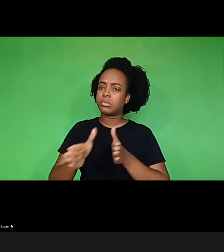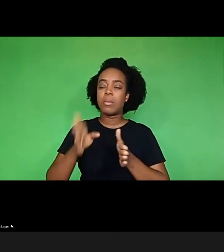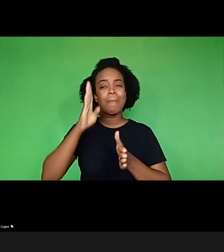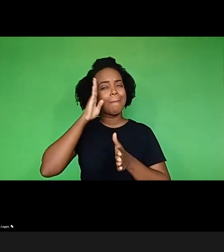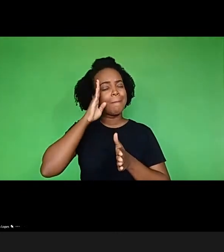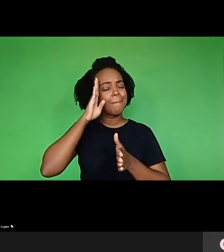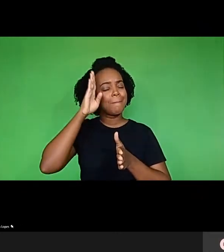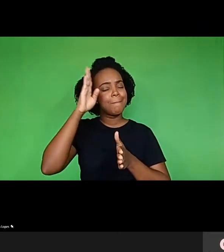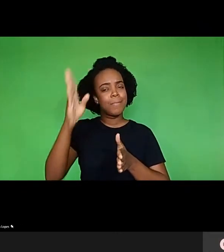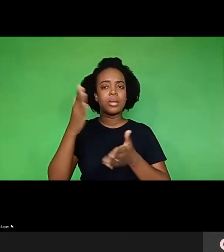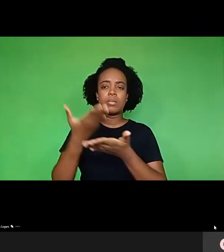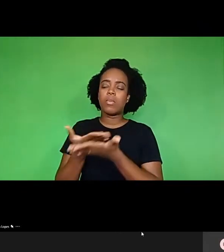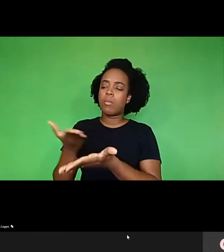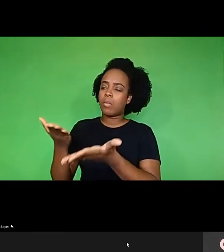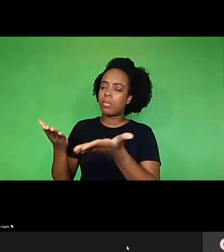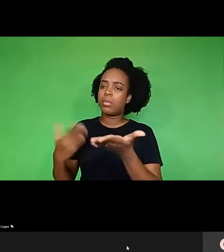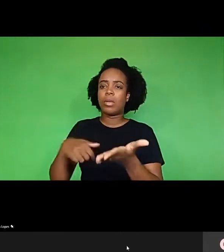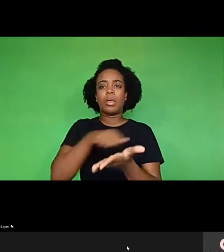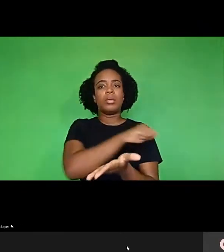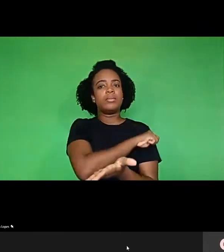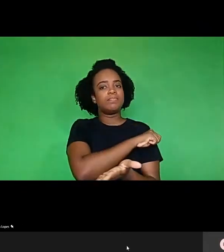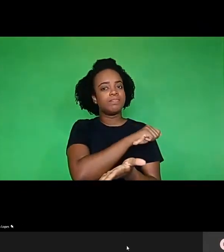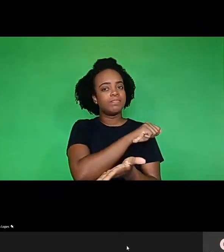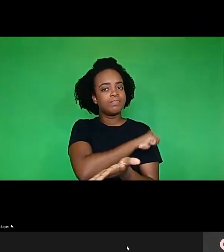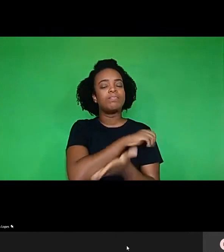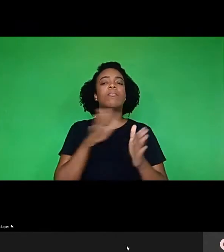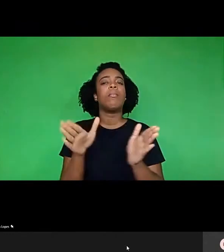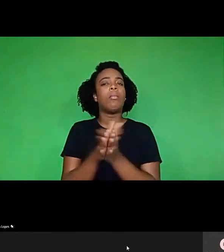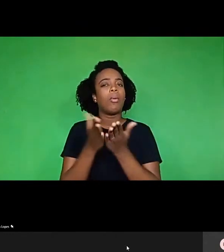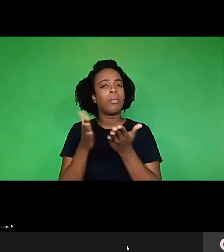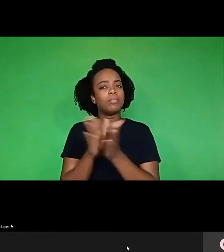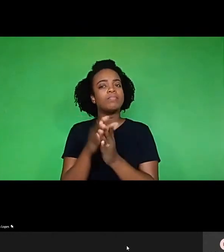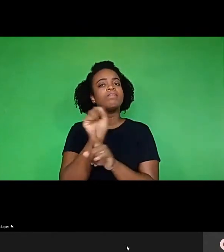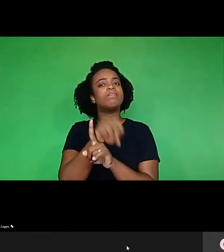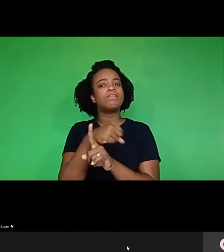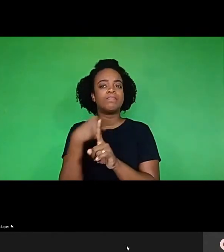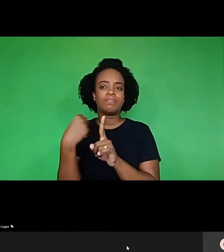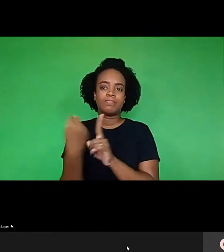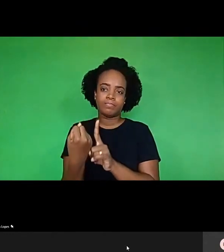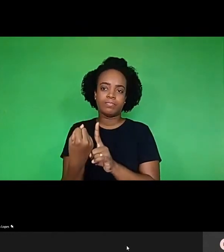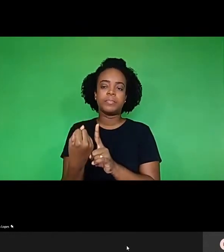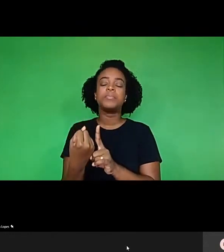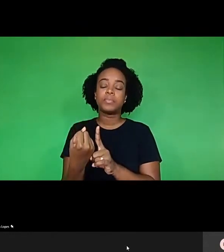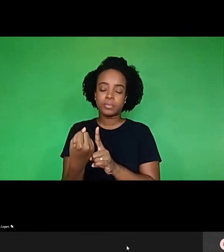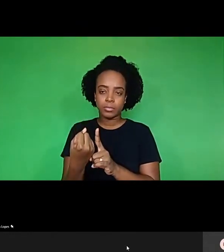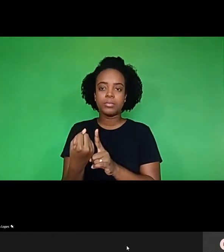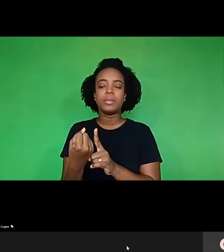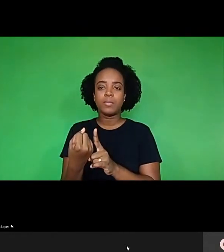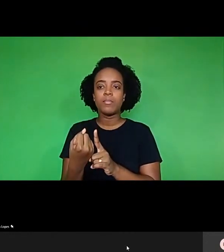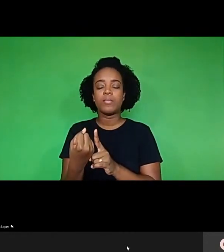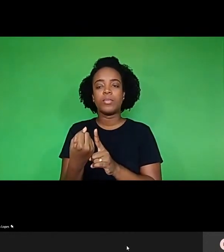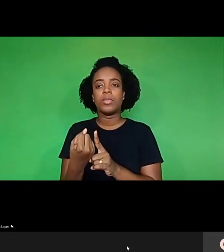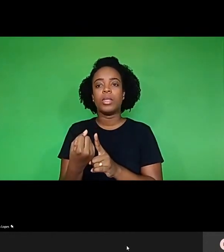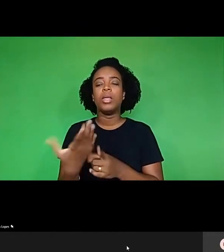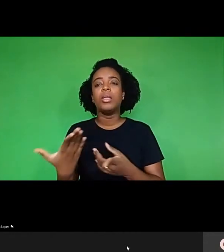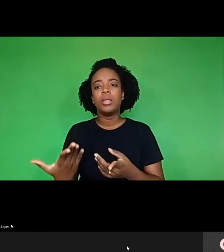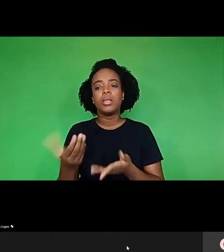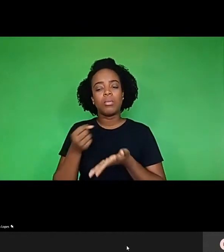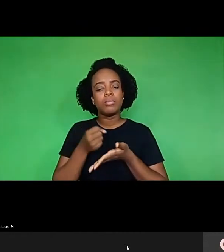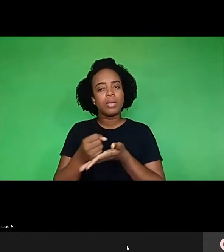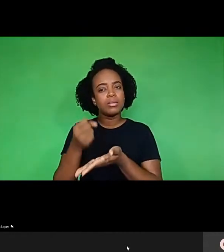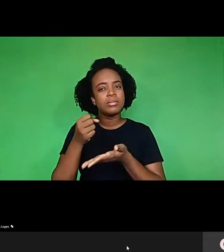estudantes que estão em vulnerabilidade socioeconômica. Então, frente a isso, a assistência